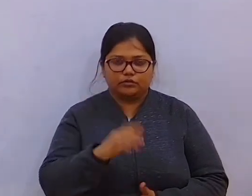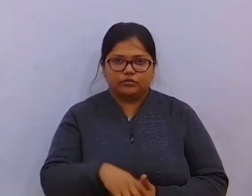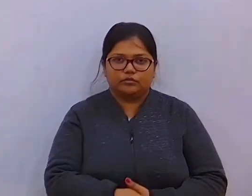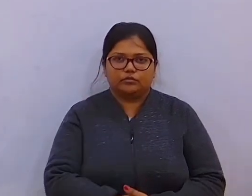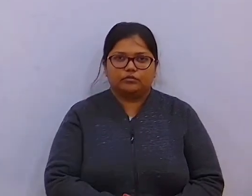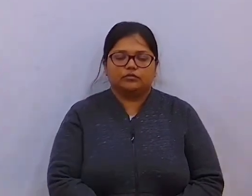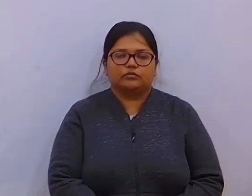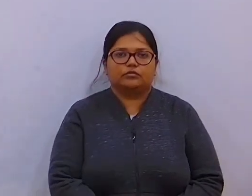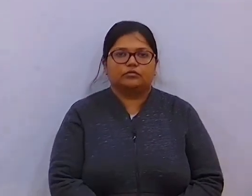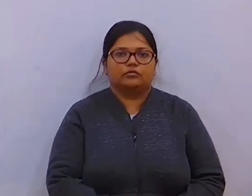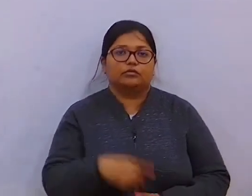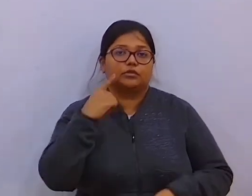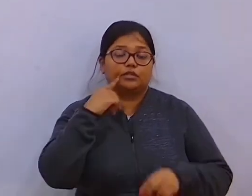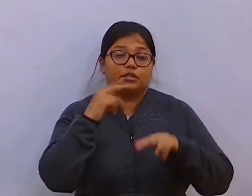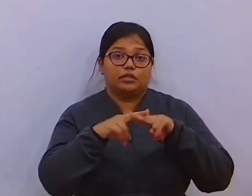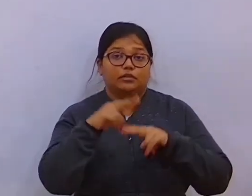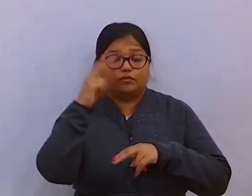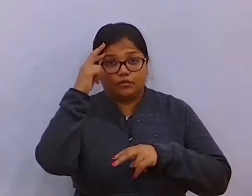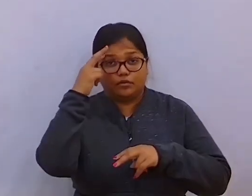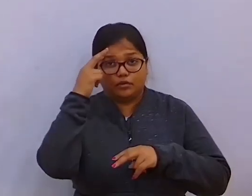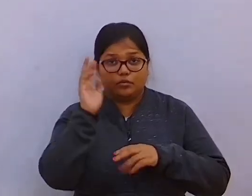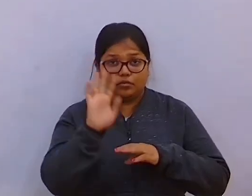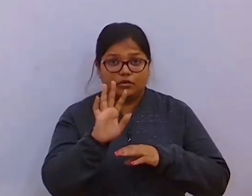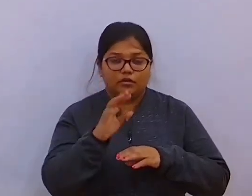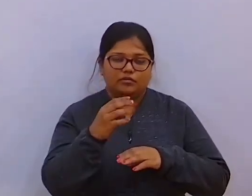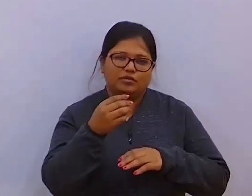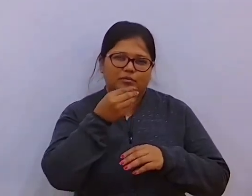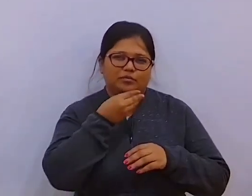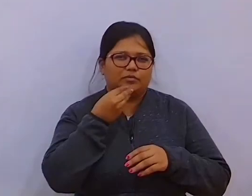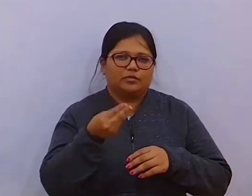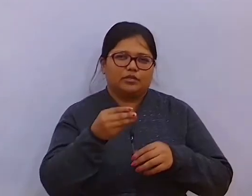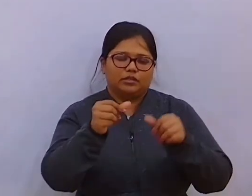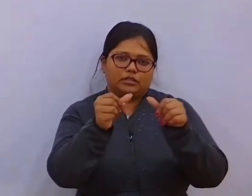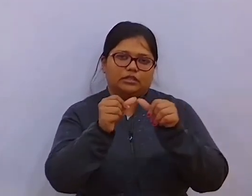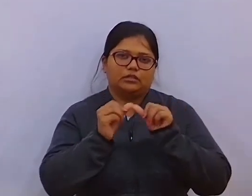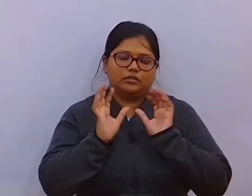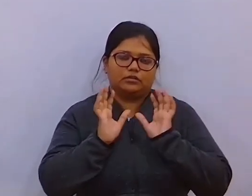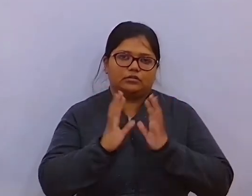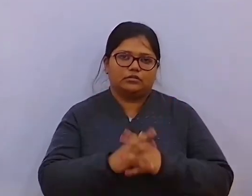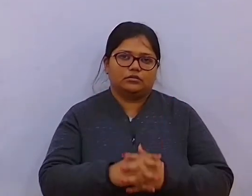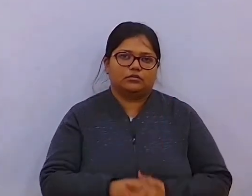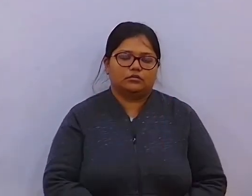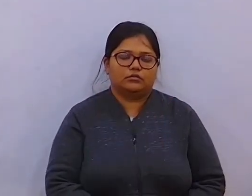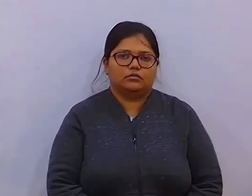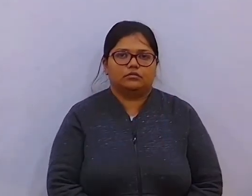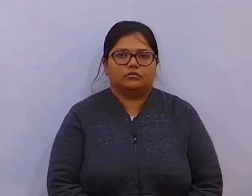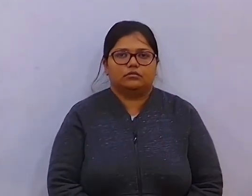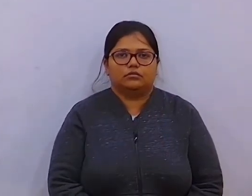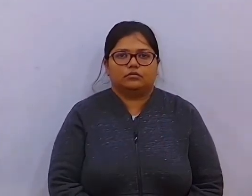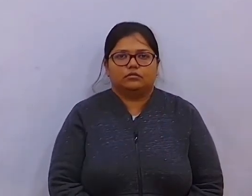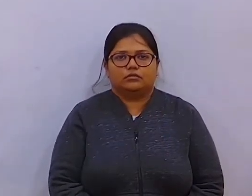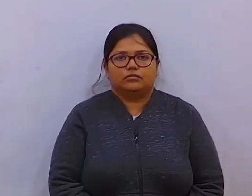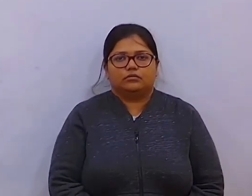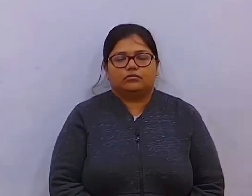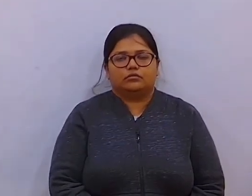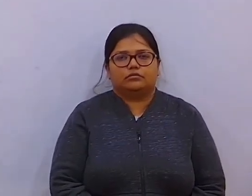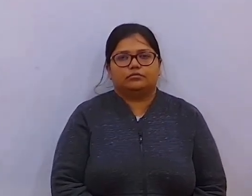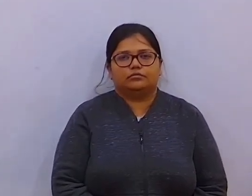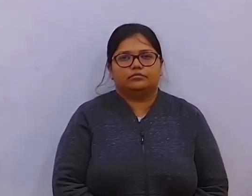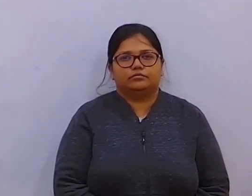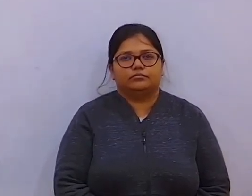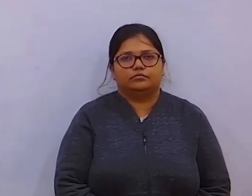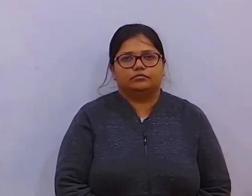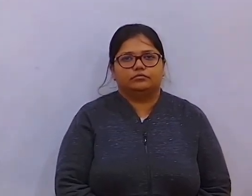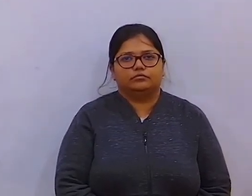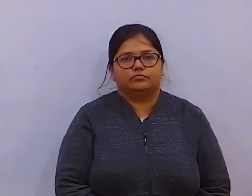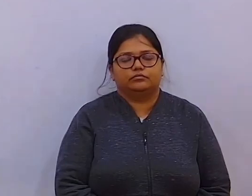कुछ भी मतलब अगर डाउट है तो पूछ लेना। ठीक है, तो उत्तर वाली जो है वो उत्तर की व्यापारिक पवने उत्तर से दक्षिण की